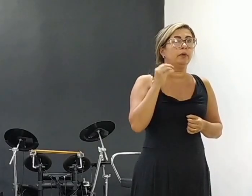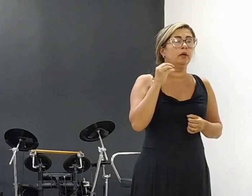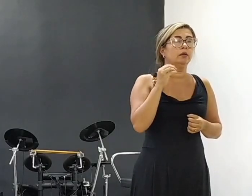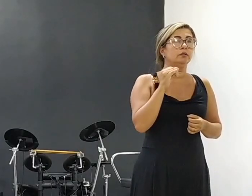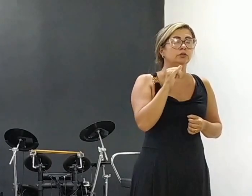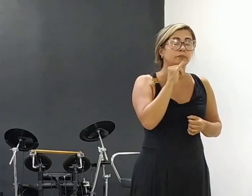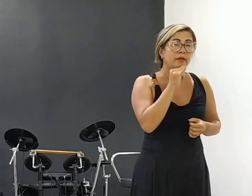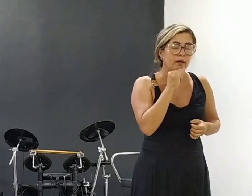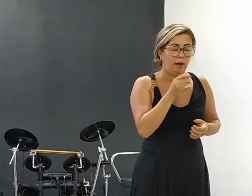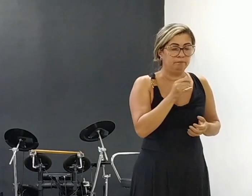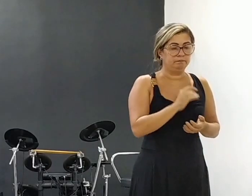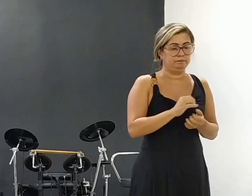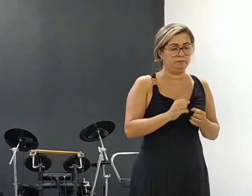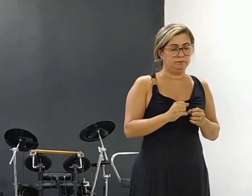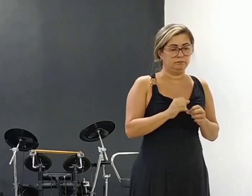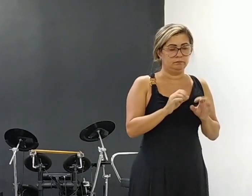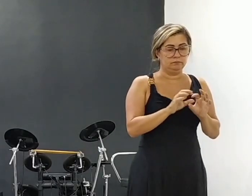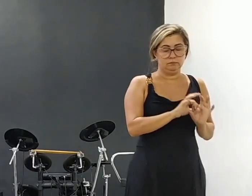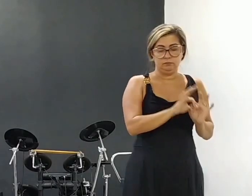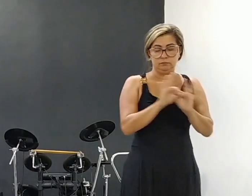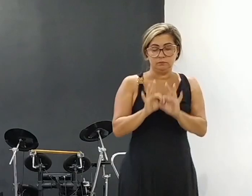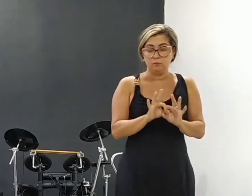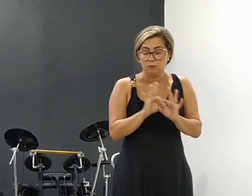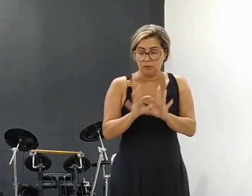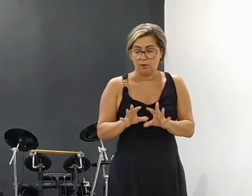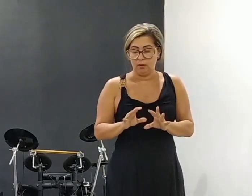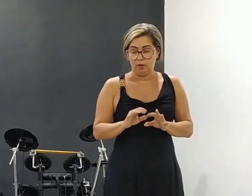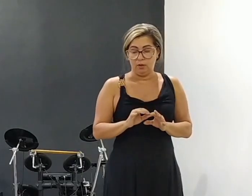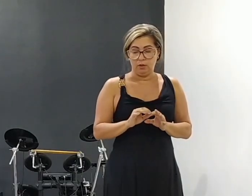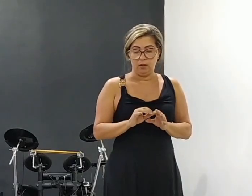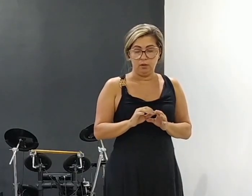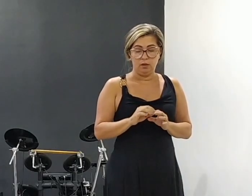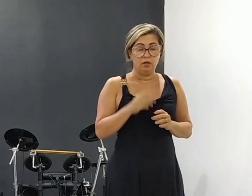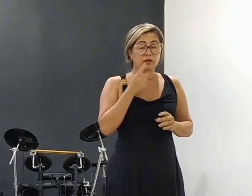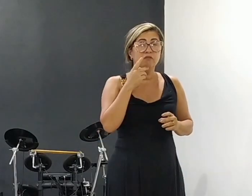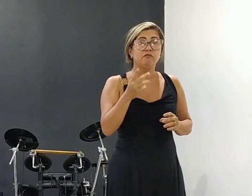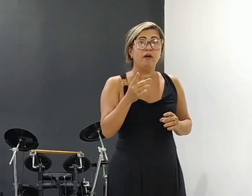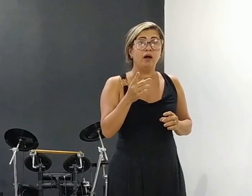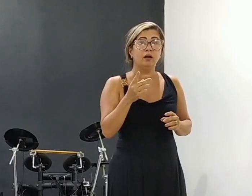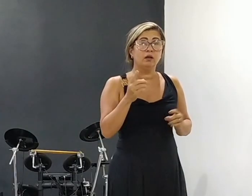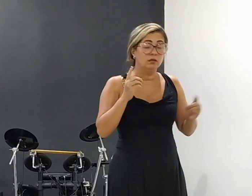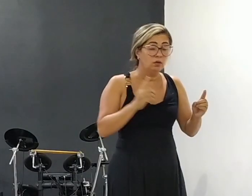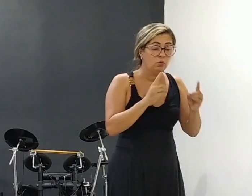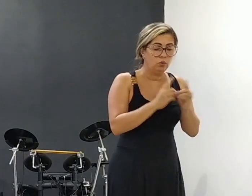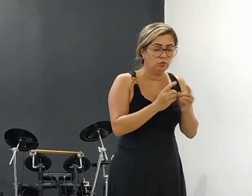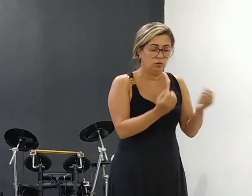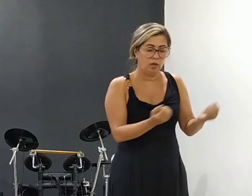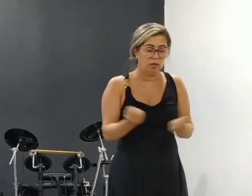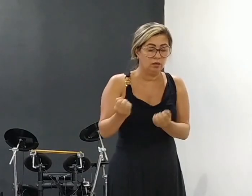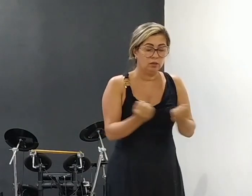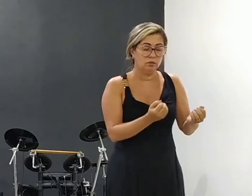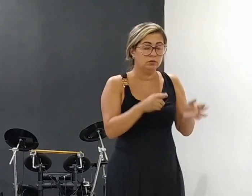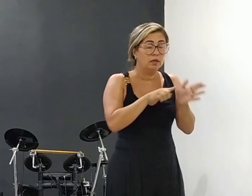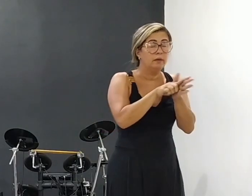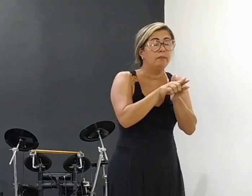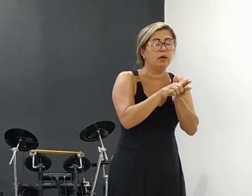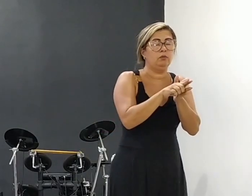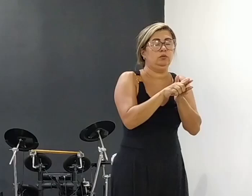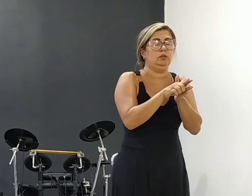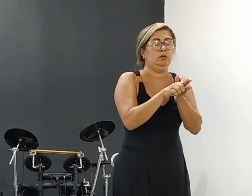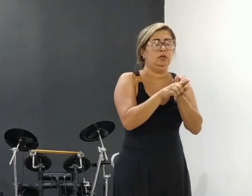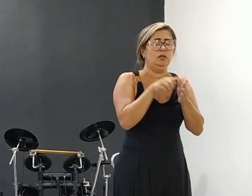E diz para ela que achou aquela criança. e pergunta a ela então se